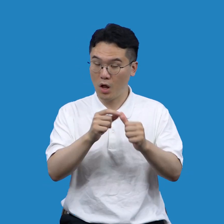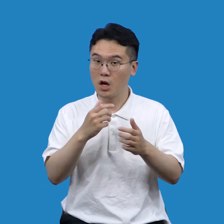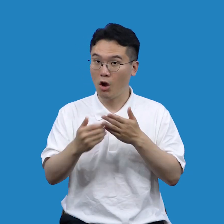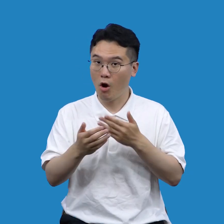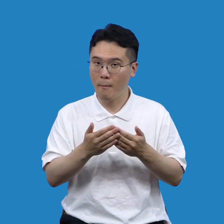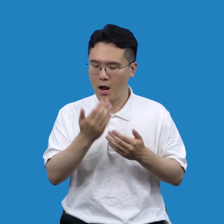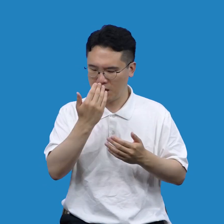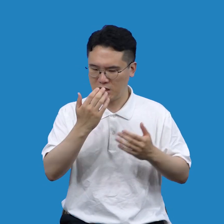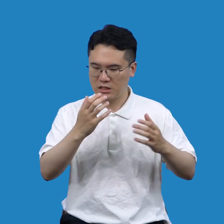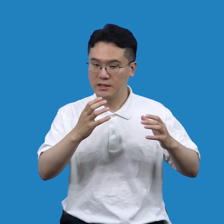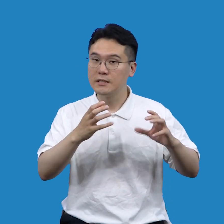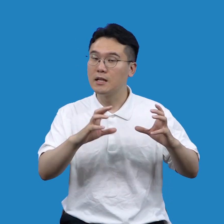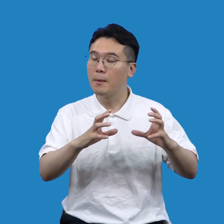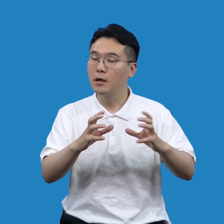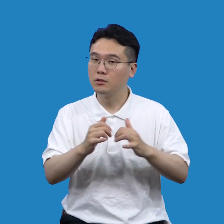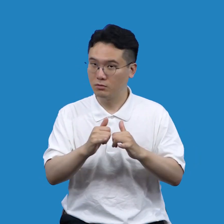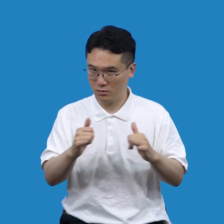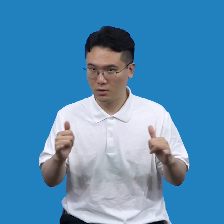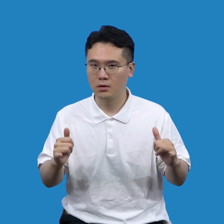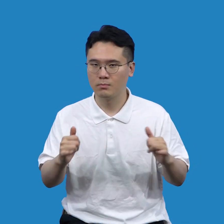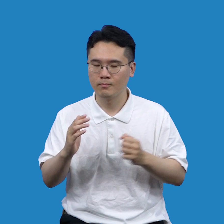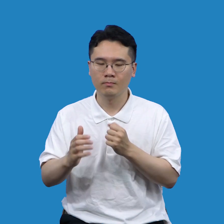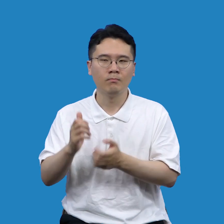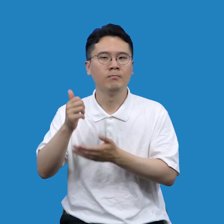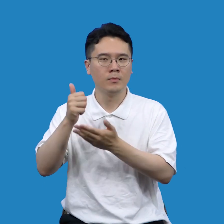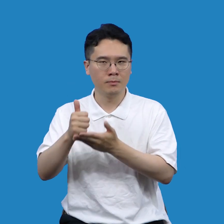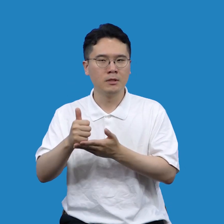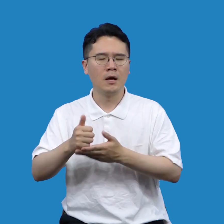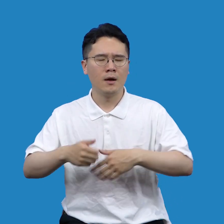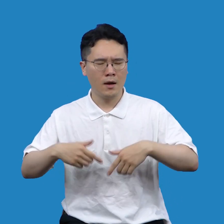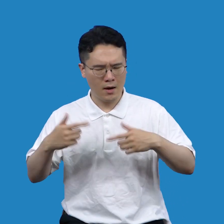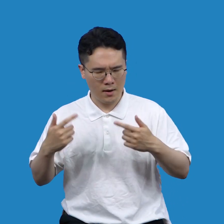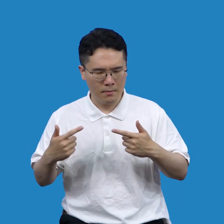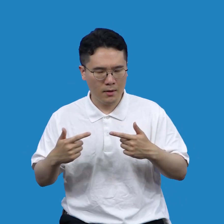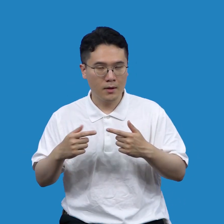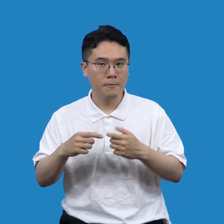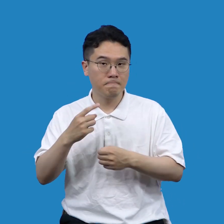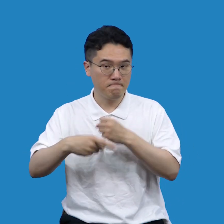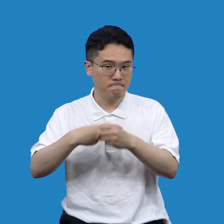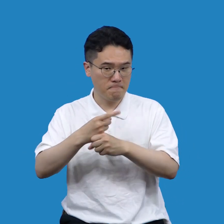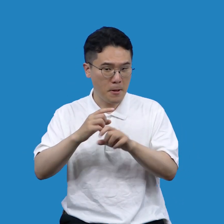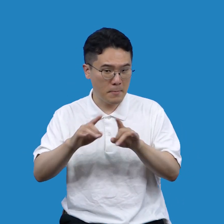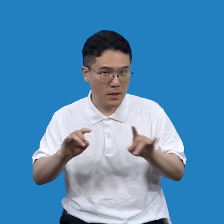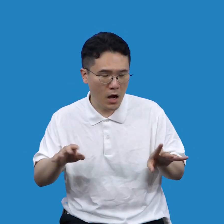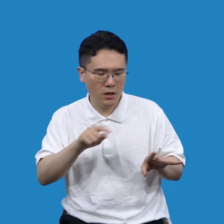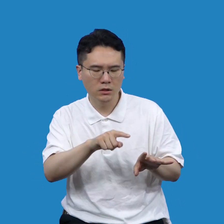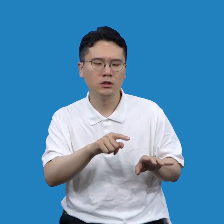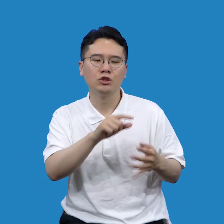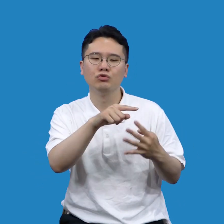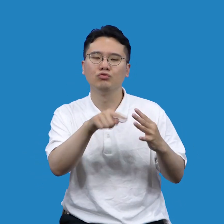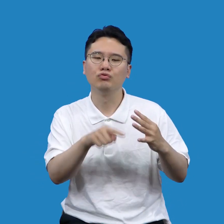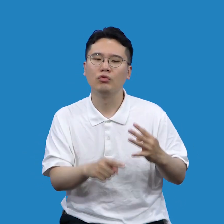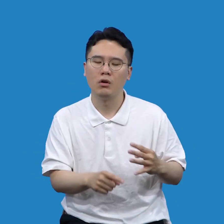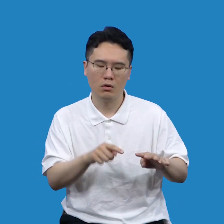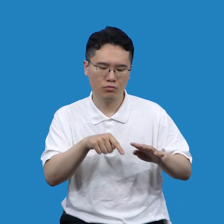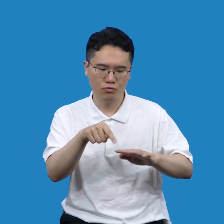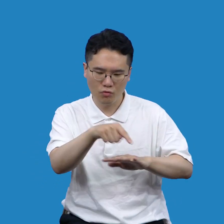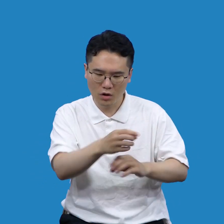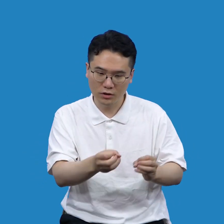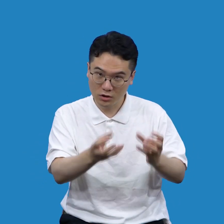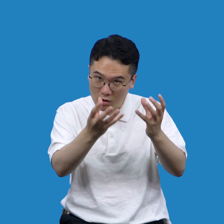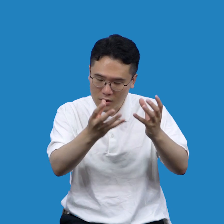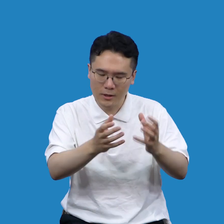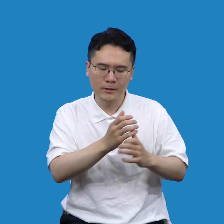이스라엘 백성들에게 하나님은 이제 해마다 그 명절을 지켜야 한다고 명을